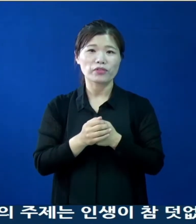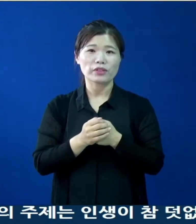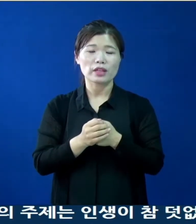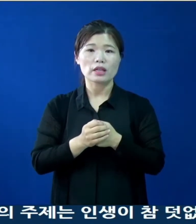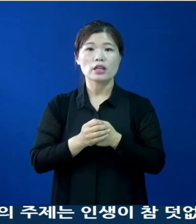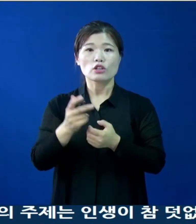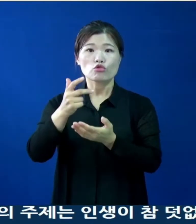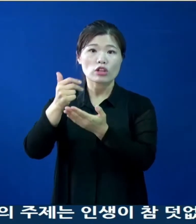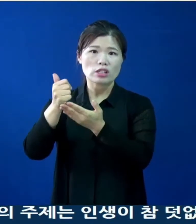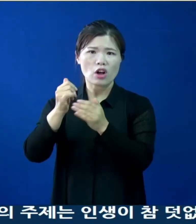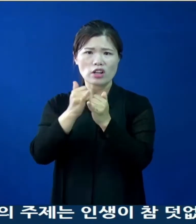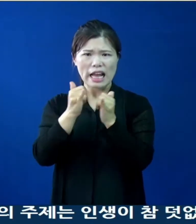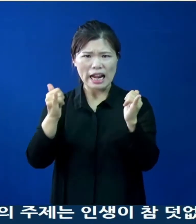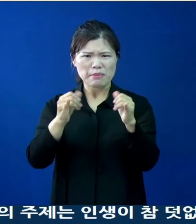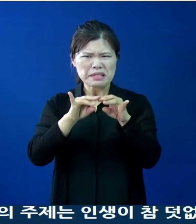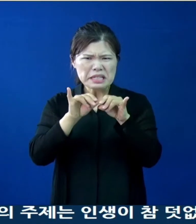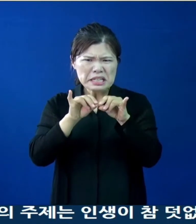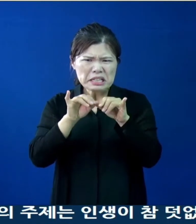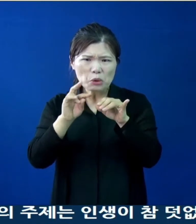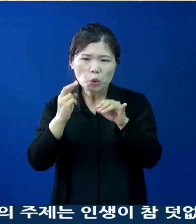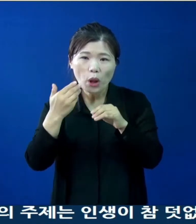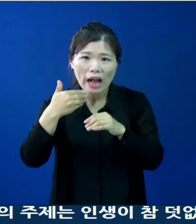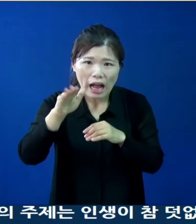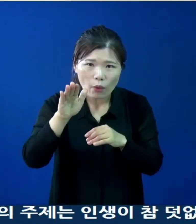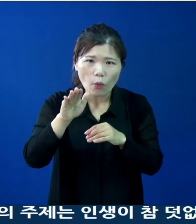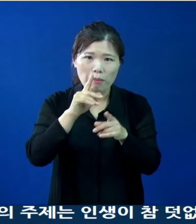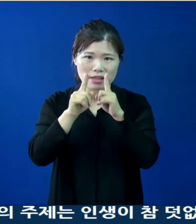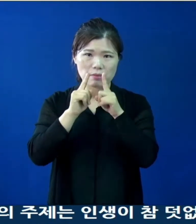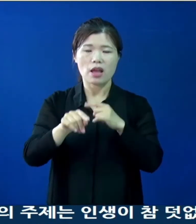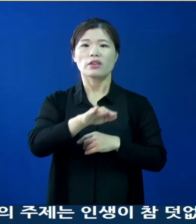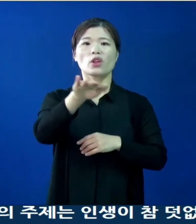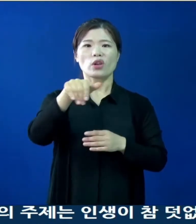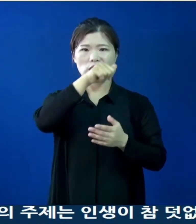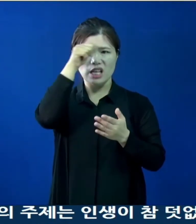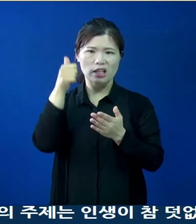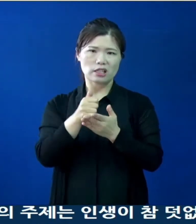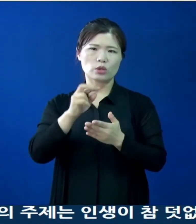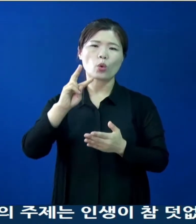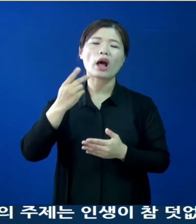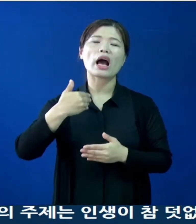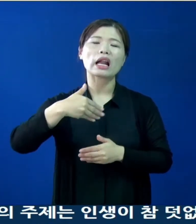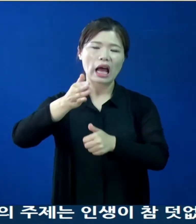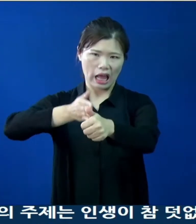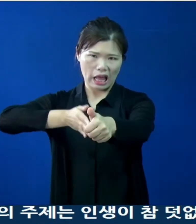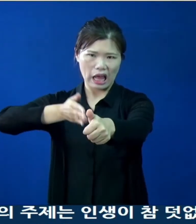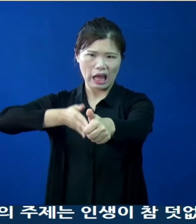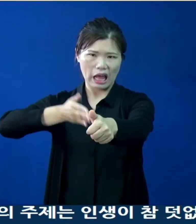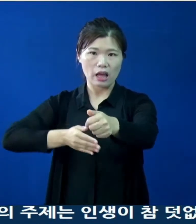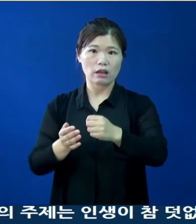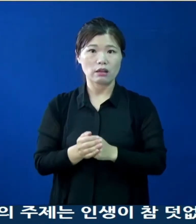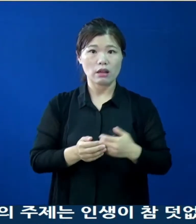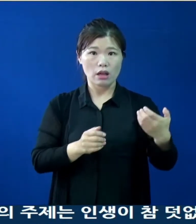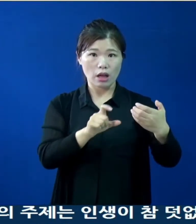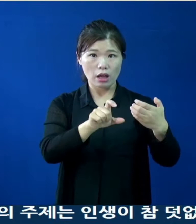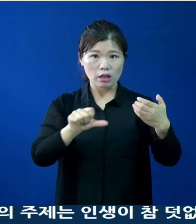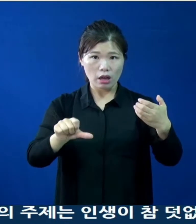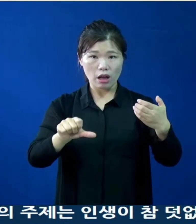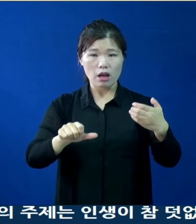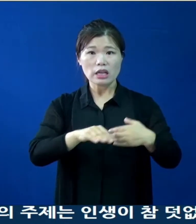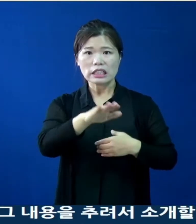돌아가게 하시고 말씀하시기를 너 인생들은 돌아가라 하셨으니 5절 주께서